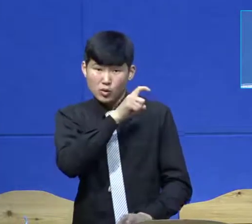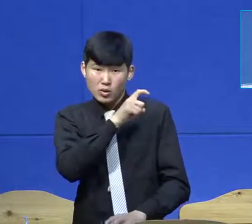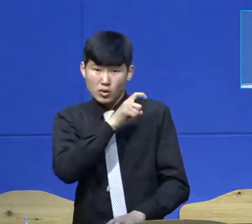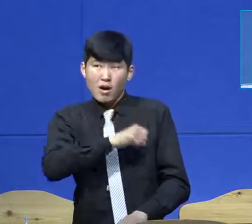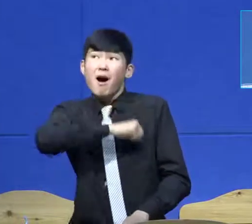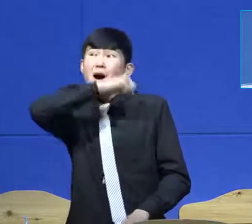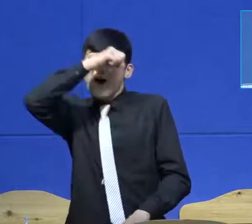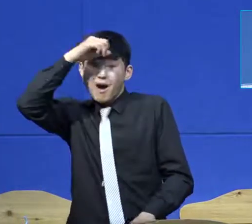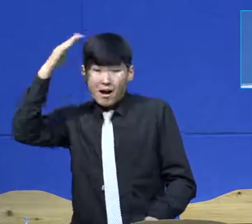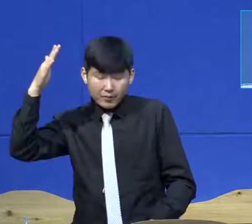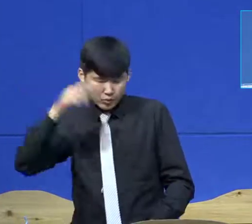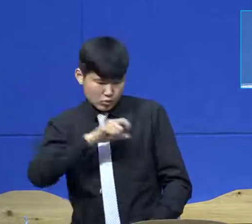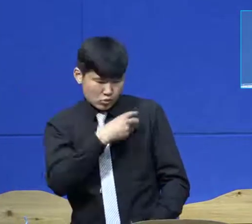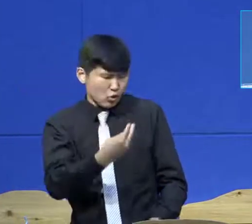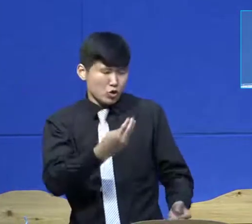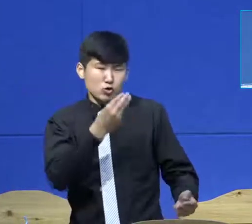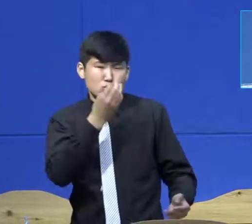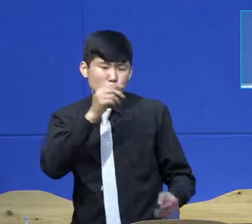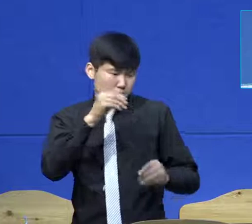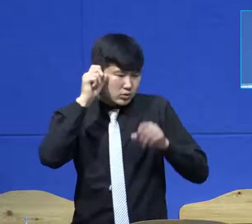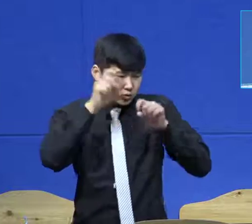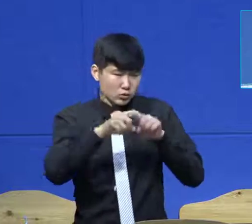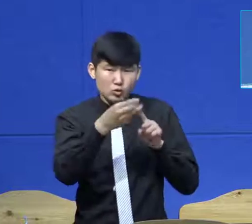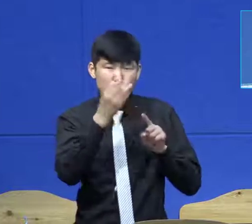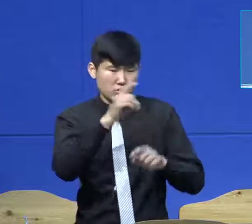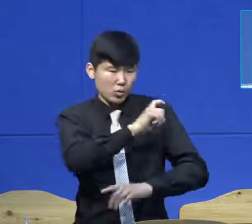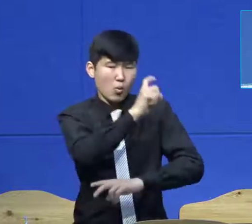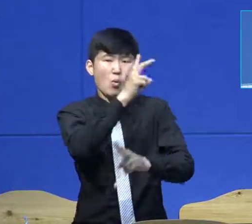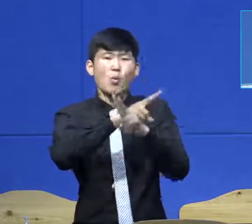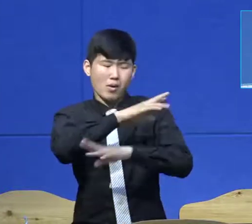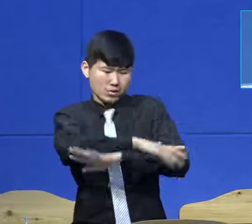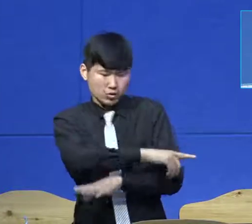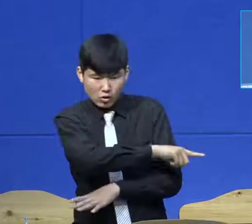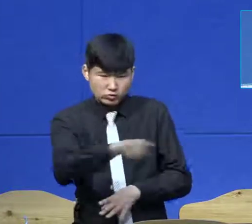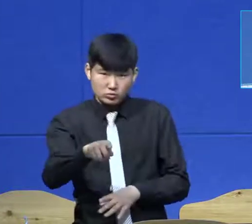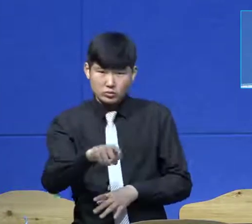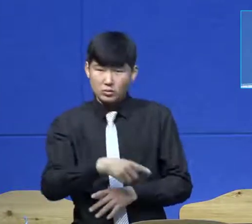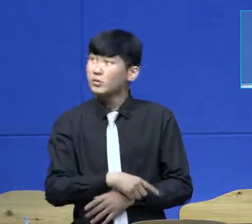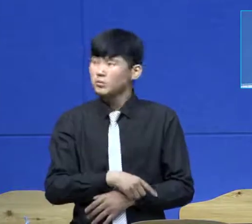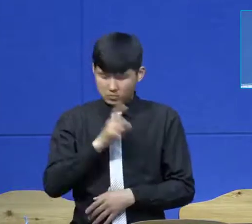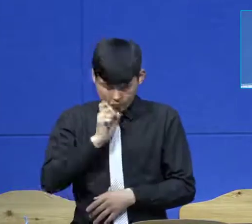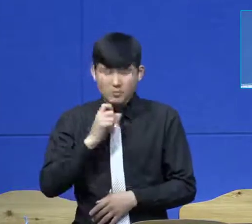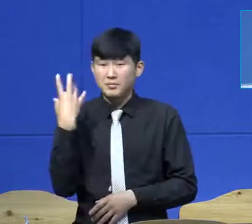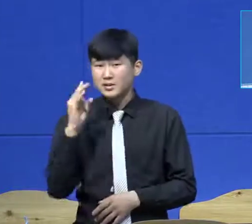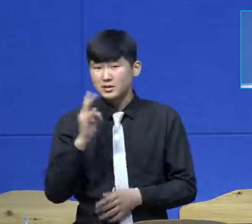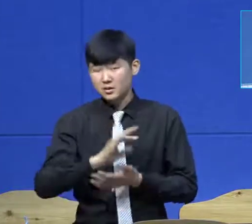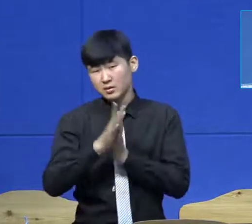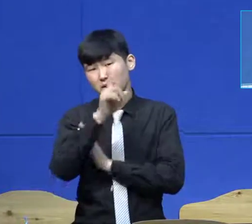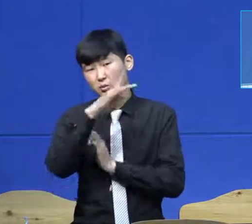Лютерийн аав нь хүүгээ шүүгч болгох гээд шүүхийн анги руу оруулсан, хуулийн анги руу оруулсан байна. Лютер ч үүнийг хүссэн. Гэхдээ нэг